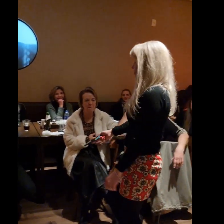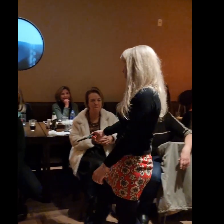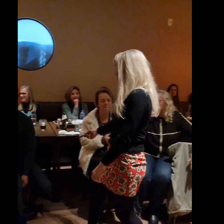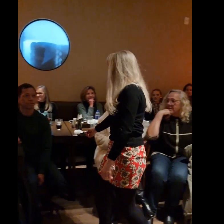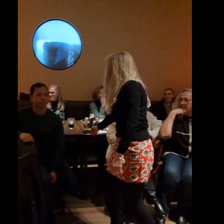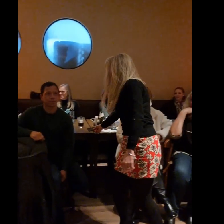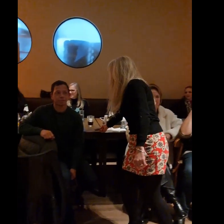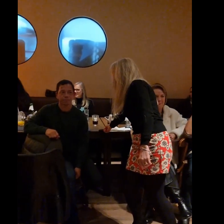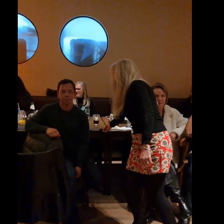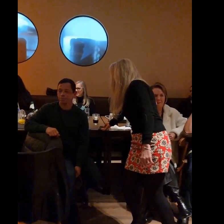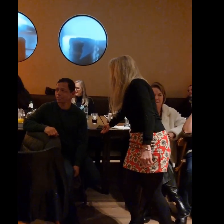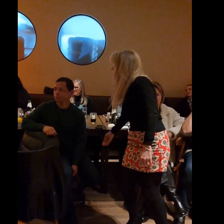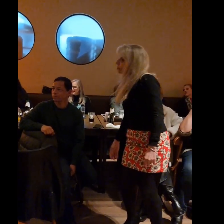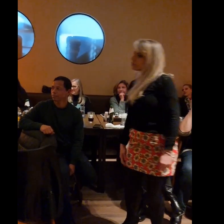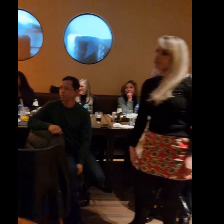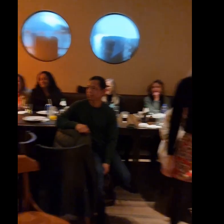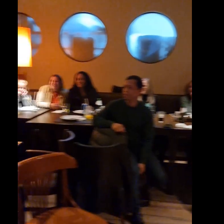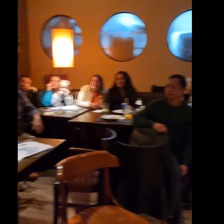O Ademir não tem, né? Acho que não. A Neu tem.